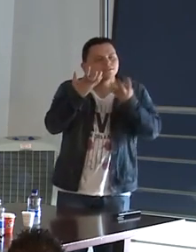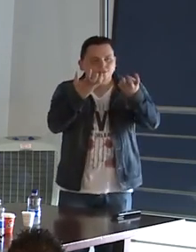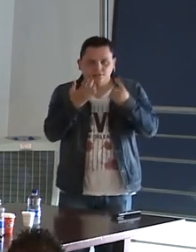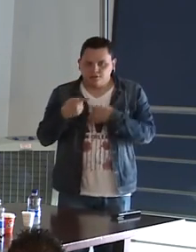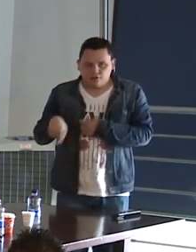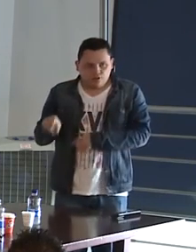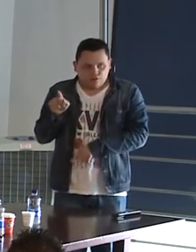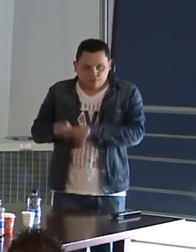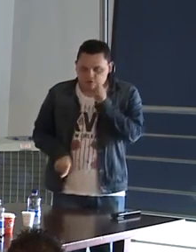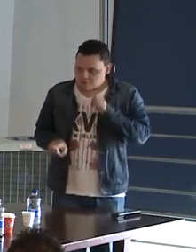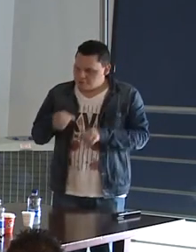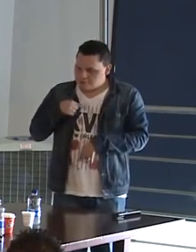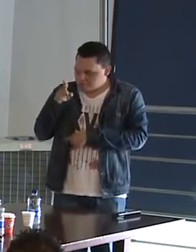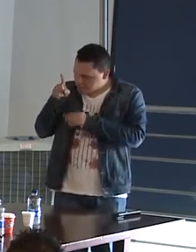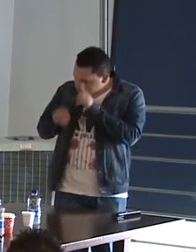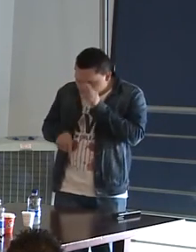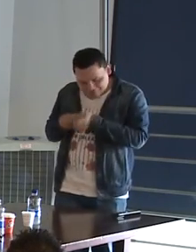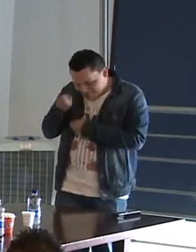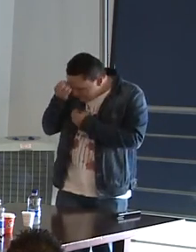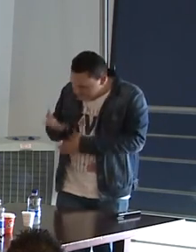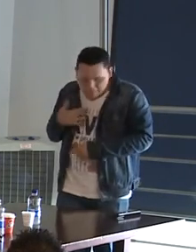No he podido hacerle caso,